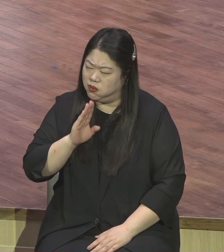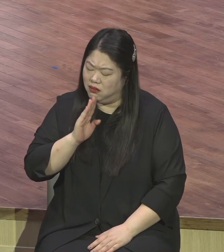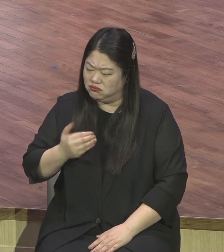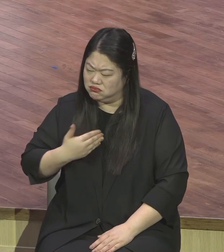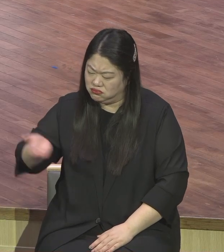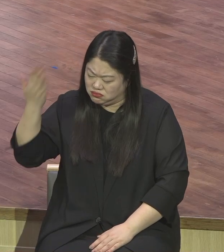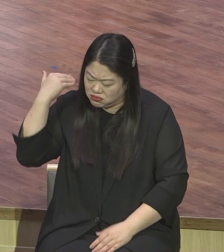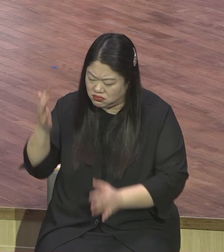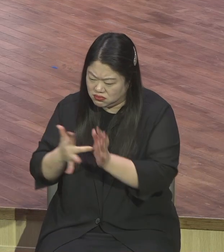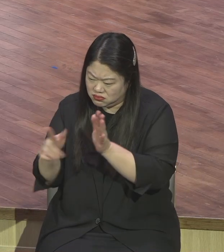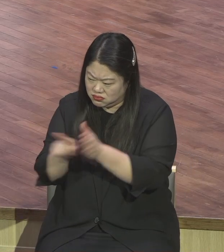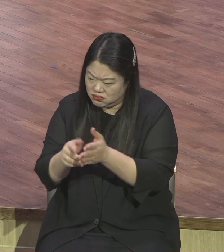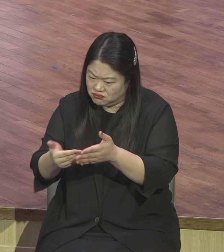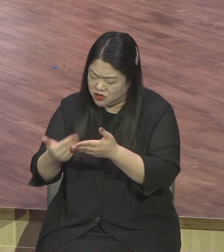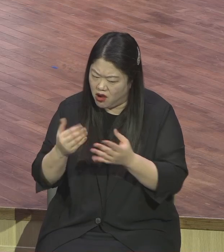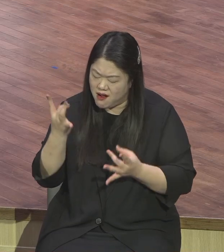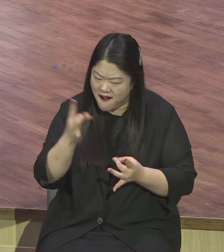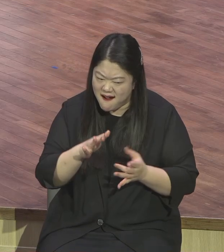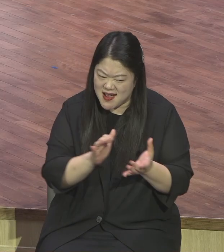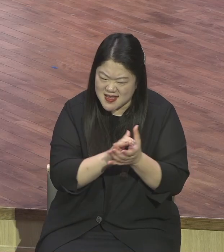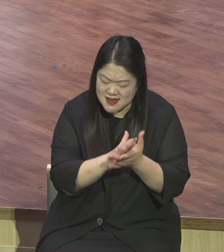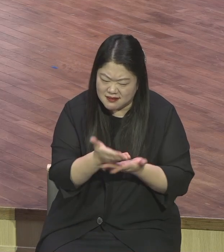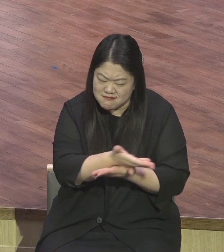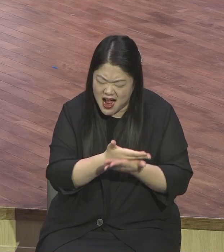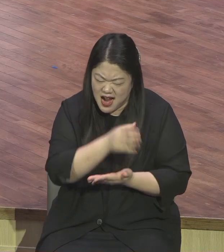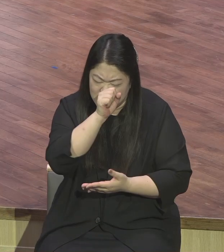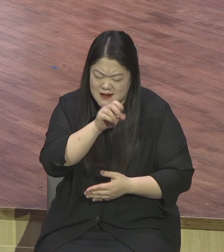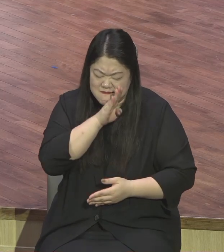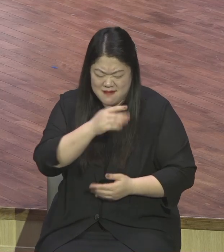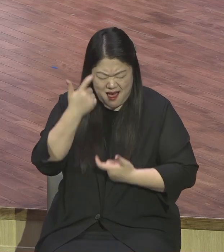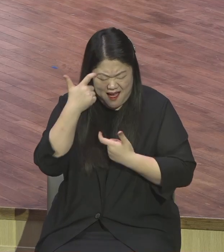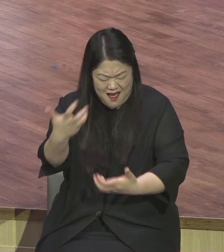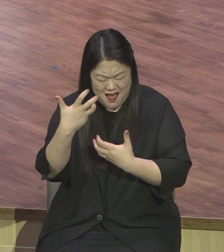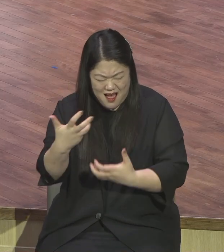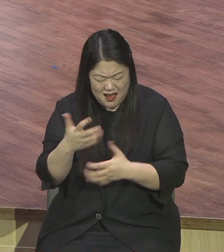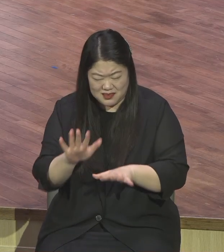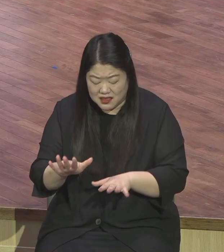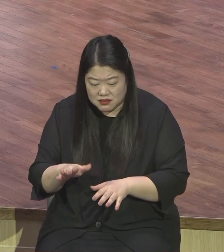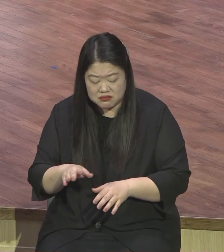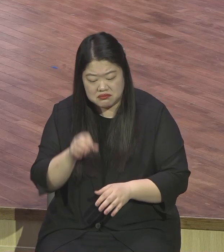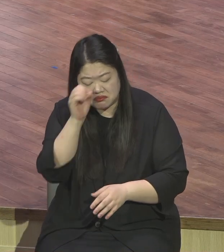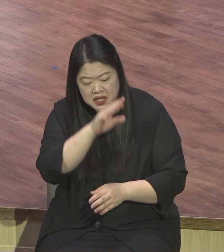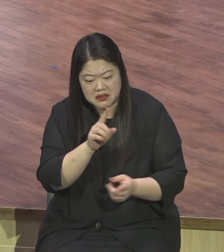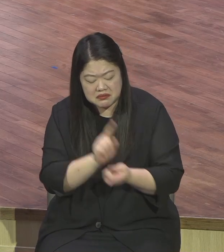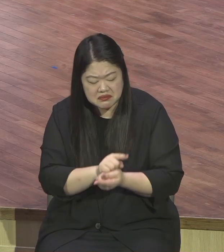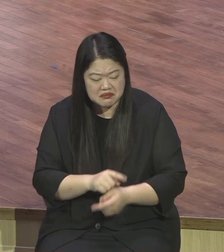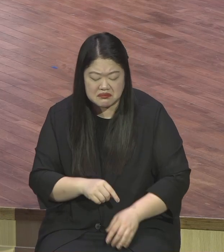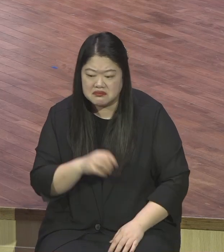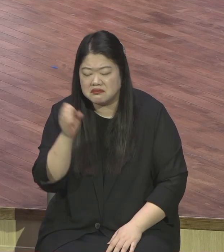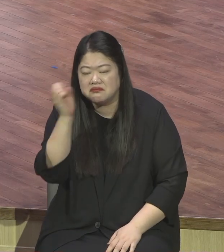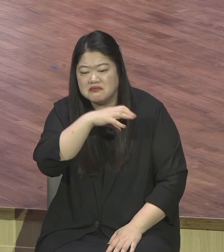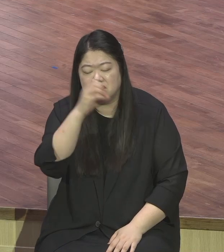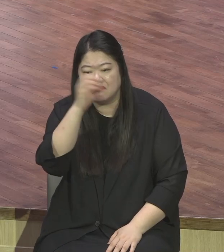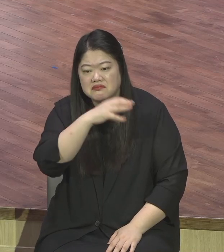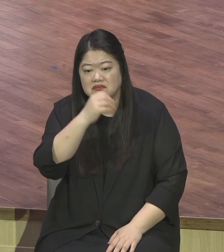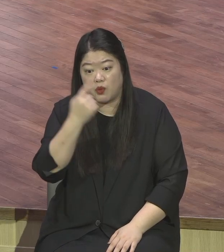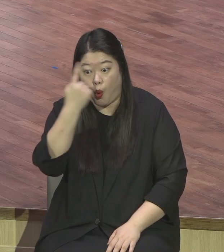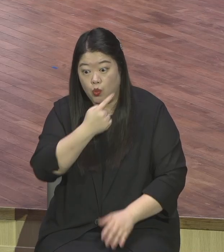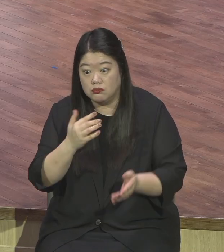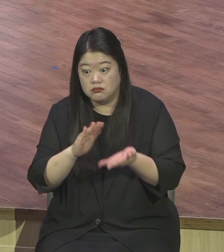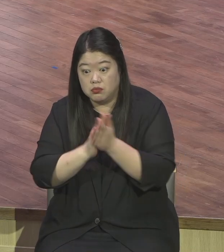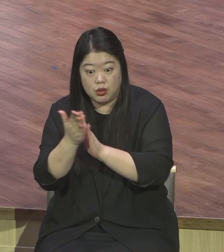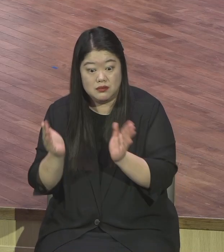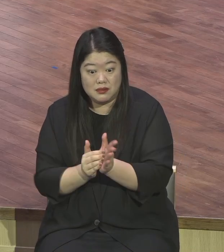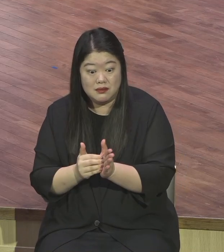그 세상적으로 그렇게 참 화려했는데, 야 요즘은 그것이 다 우습고 싱겁고 그 아무 의미가